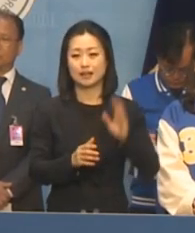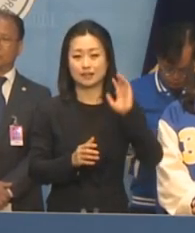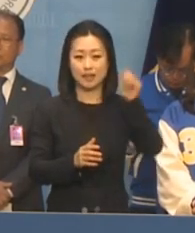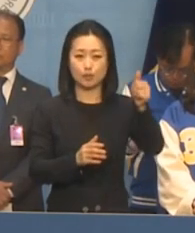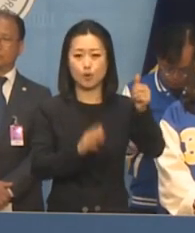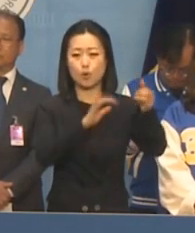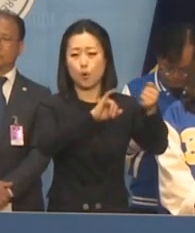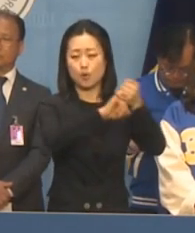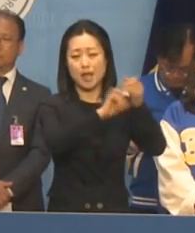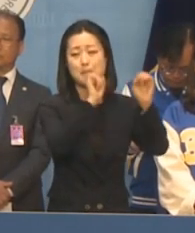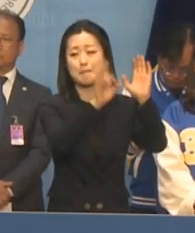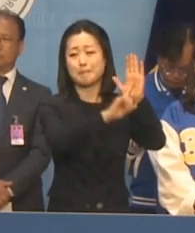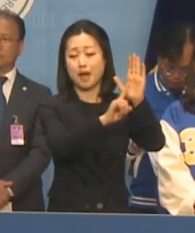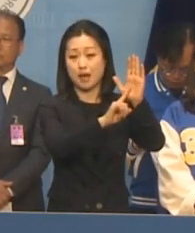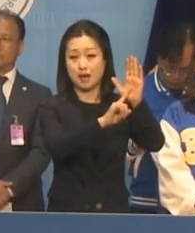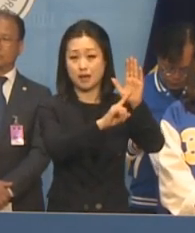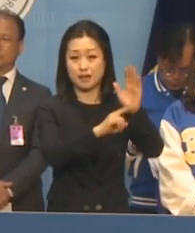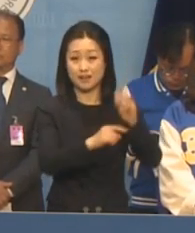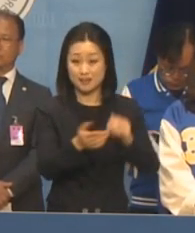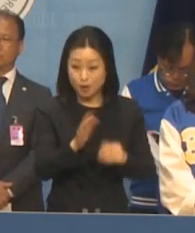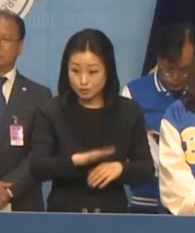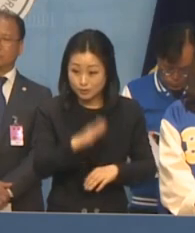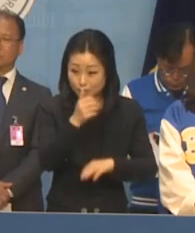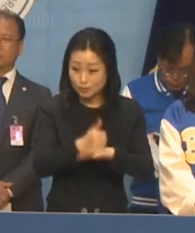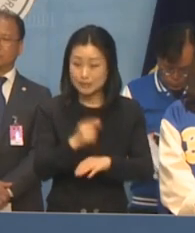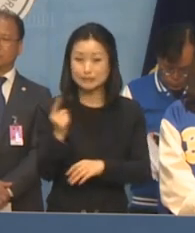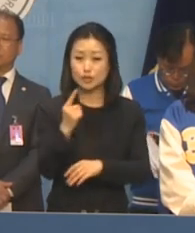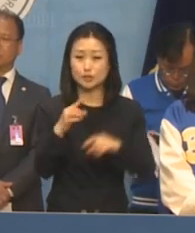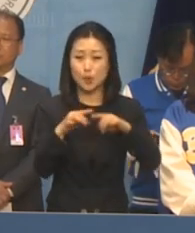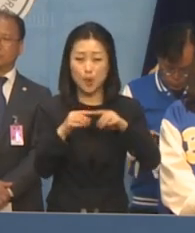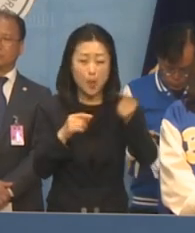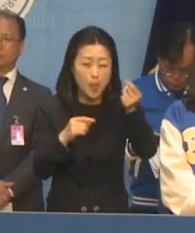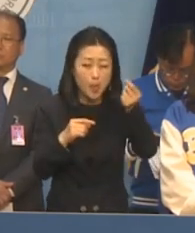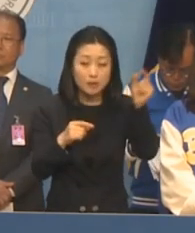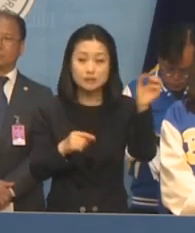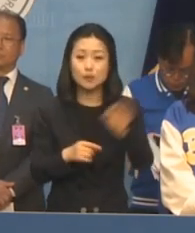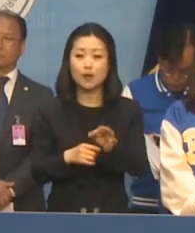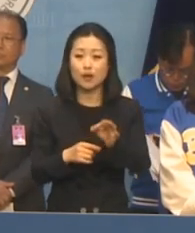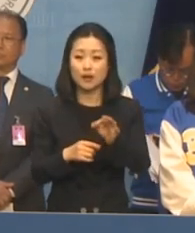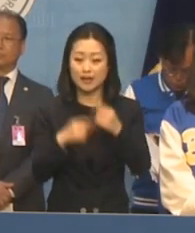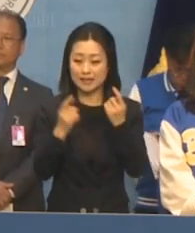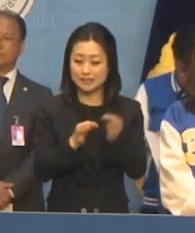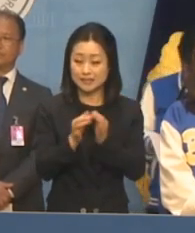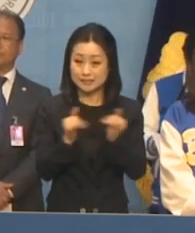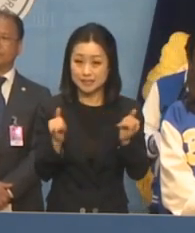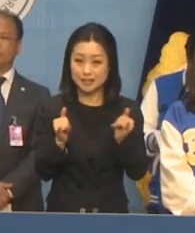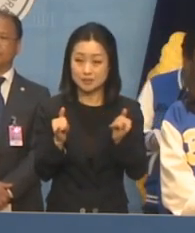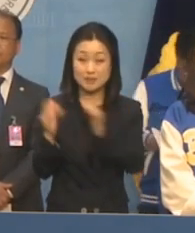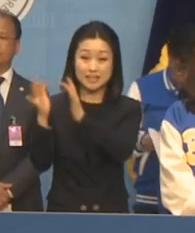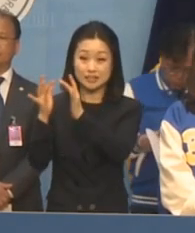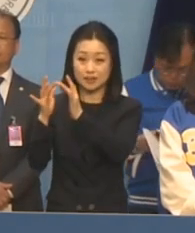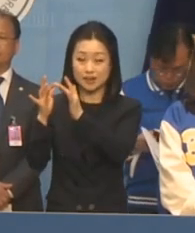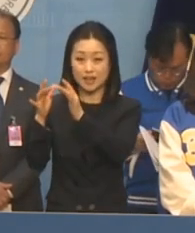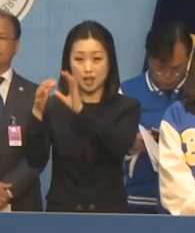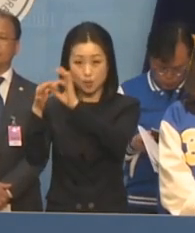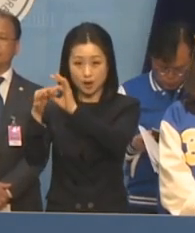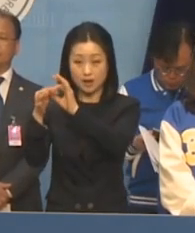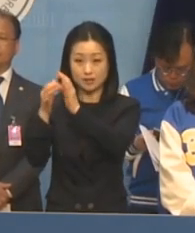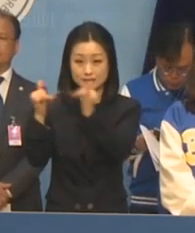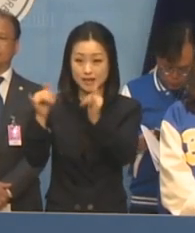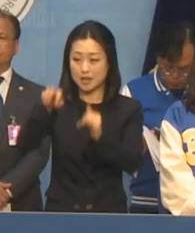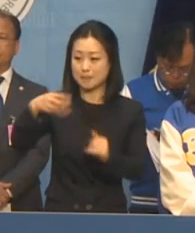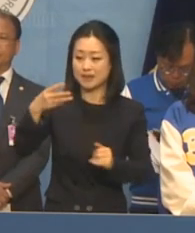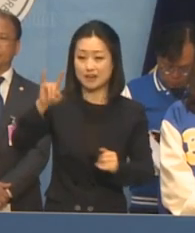투성인 정기요금 지원 규제 대상에 소상공인 플랫폼 독과점 제외하는 플랫폼